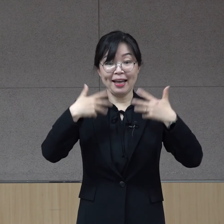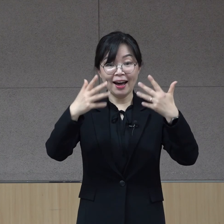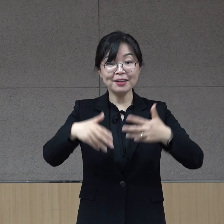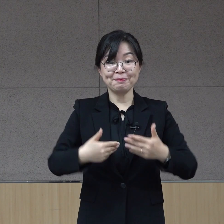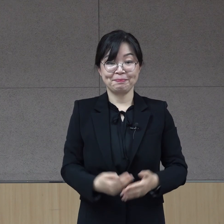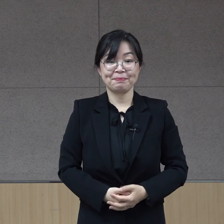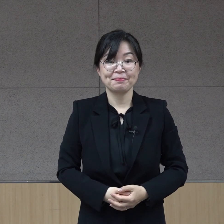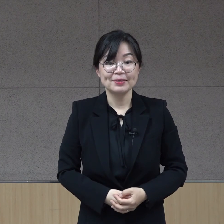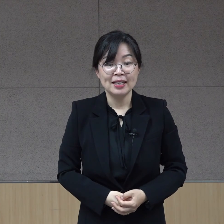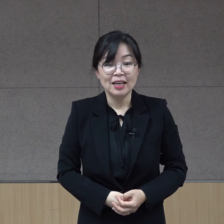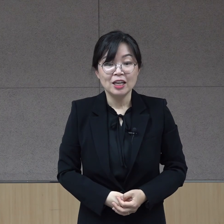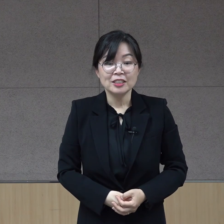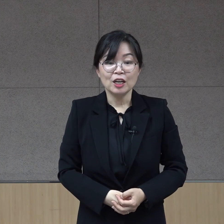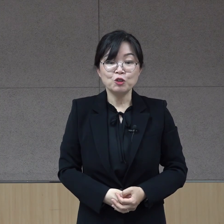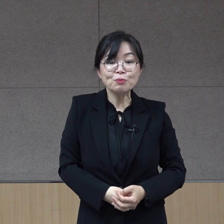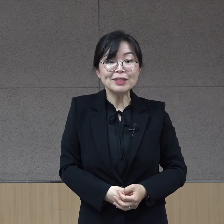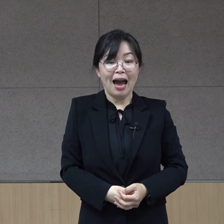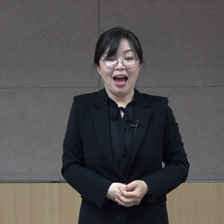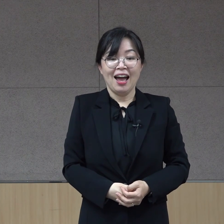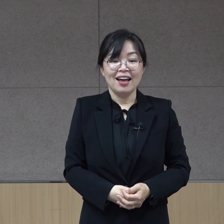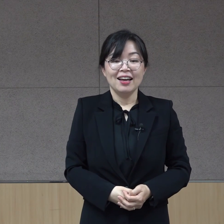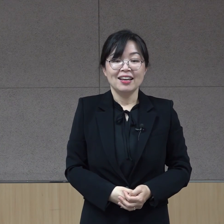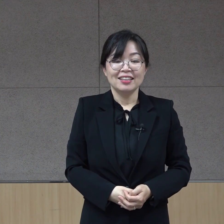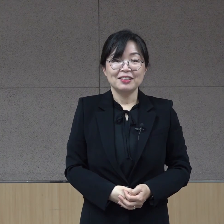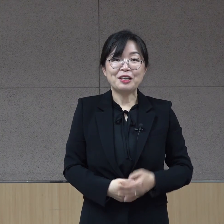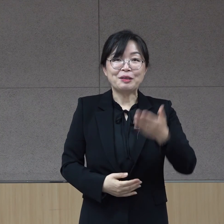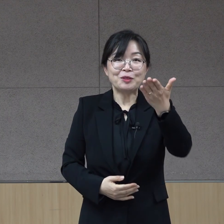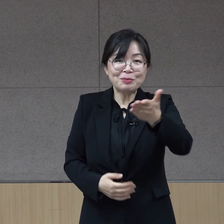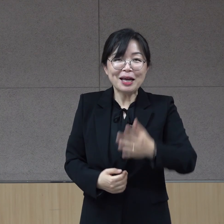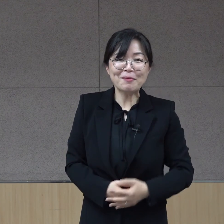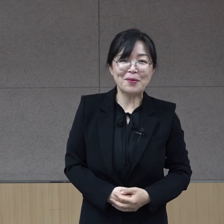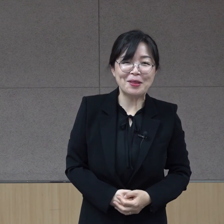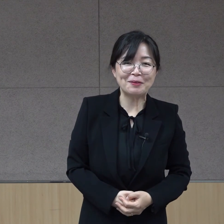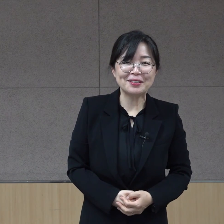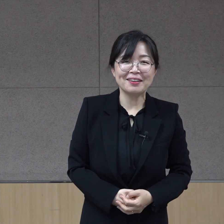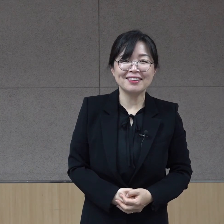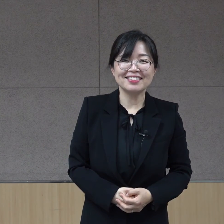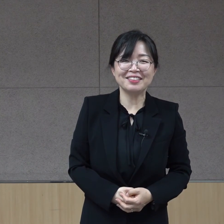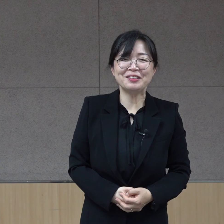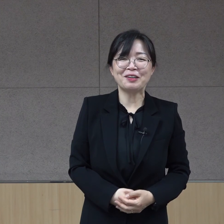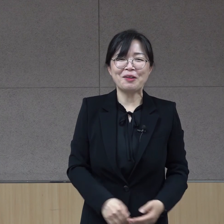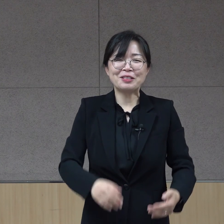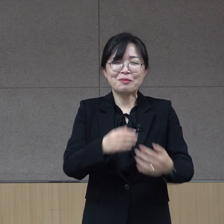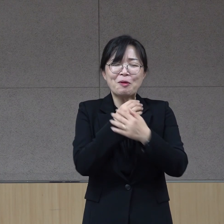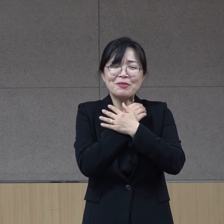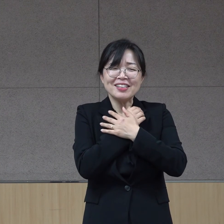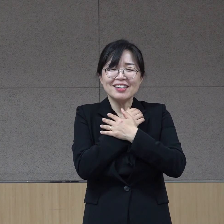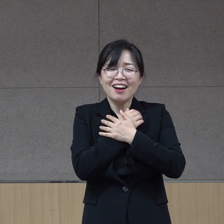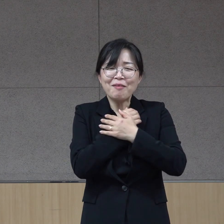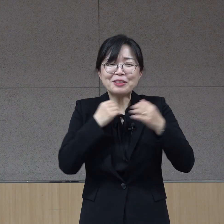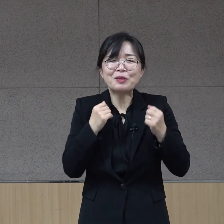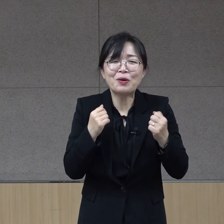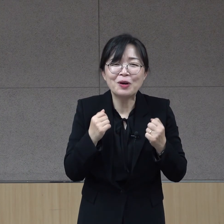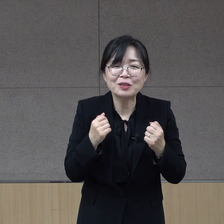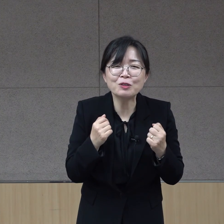씁니다. 자, 춥다. 선생님, 춥다 한번 표현해 보세요. 그렇죠. 왠지 몸을 하면서 또 더